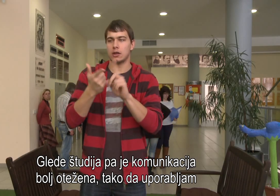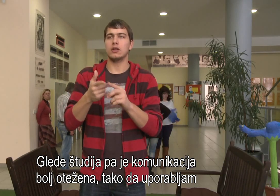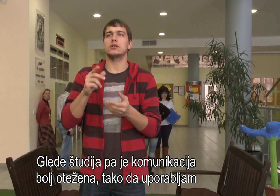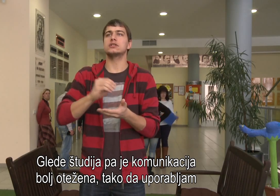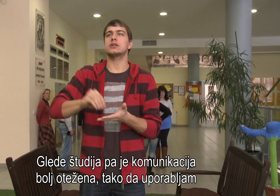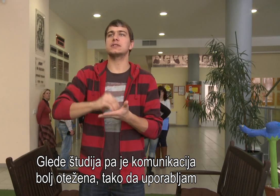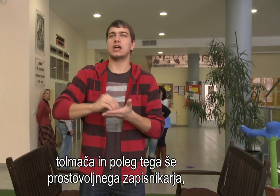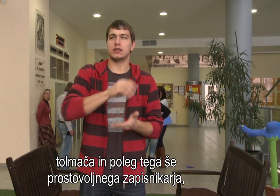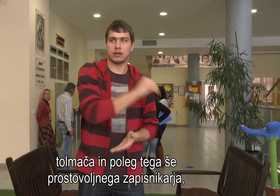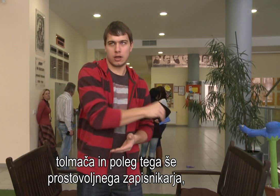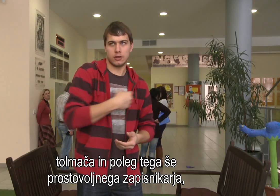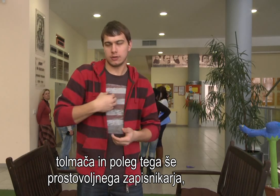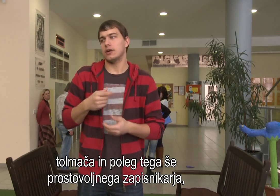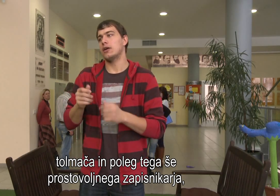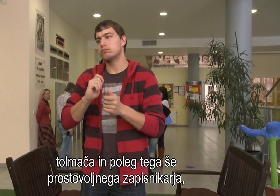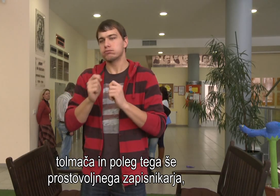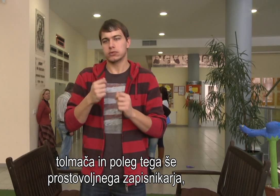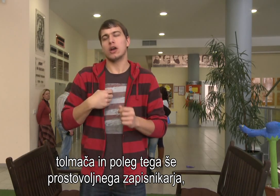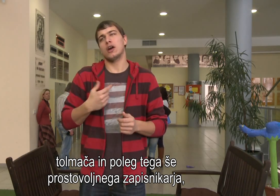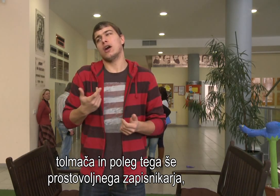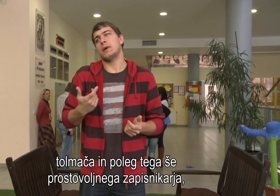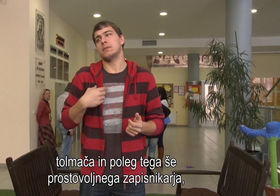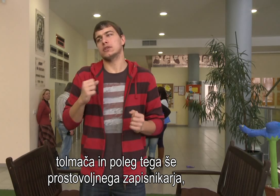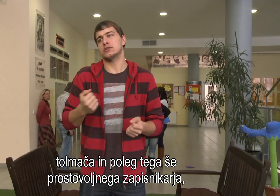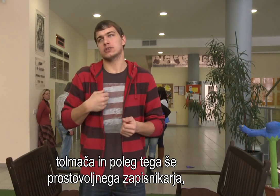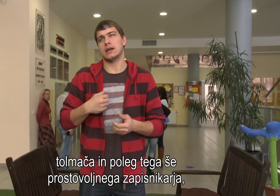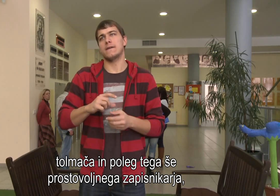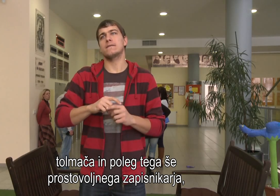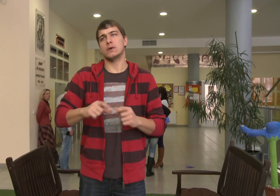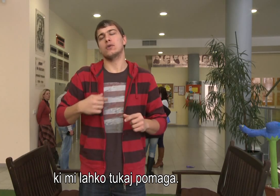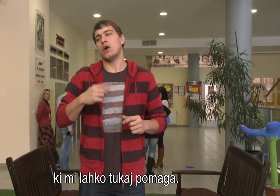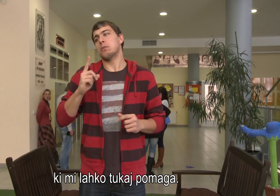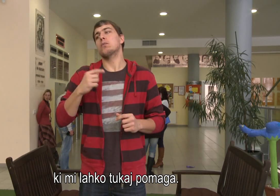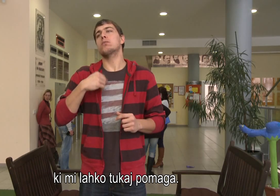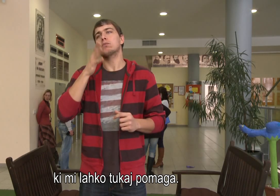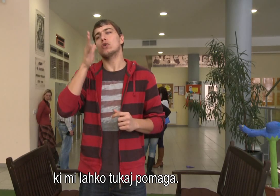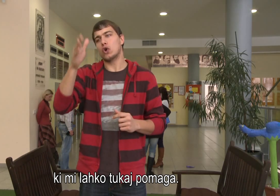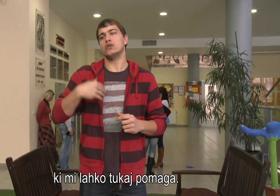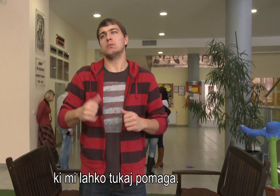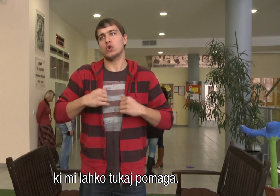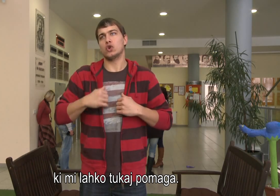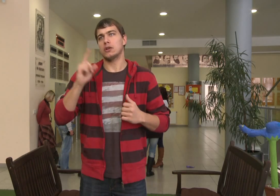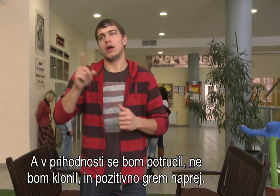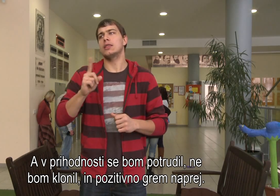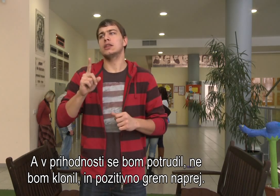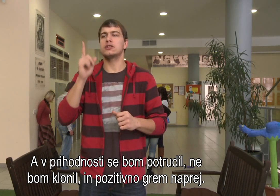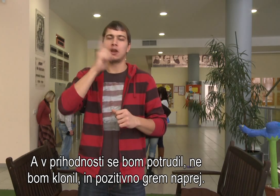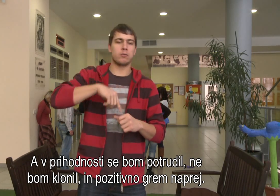da uporabljam potem tolmača in pa prostovoljnega zapisnikarja, ki mi lahko tukaj pomaga. Ampak v prihodnosti se bom